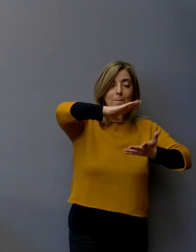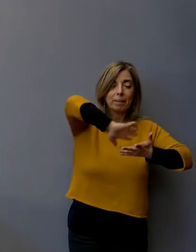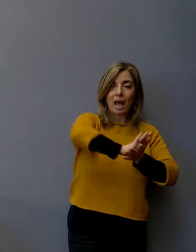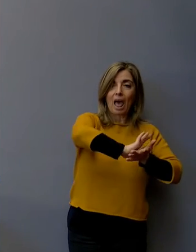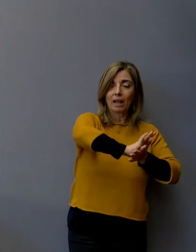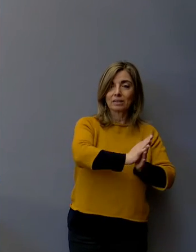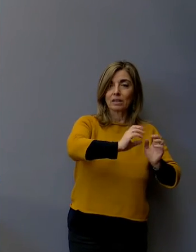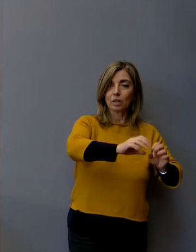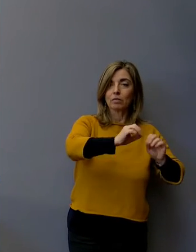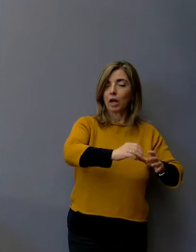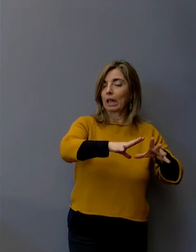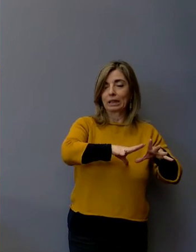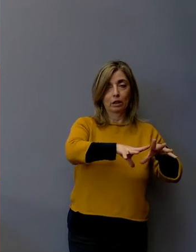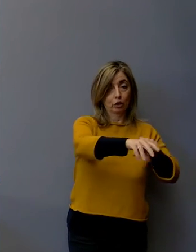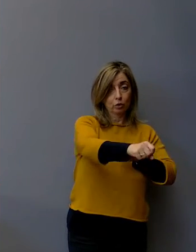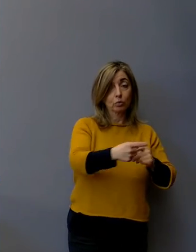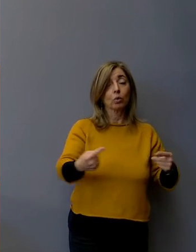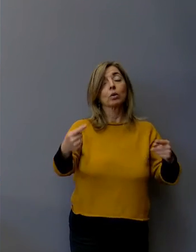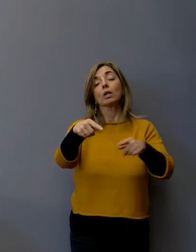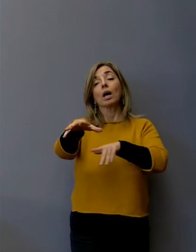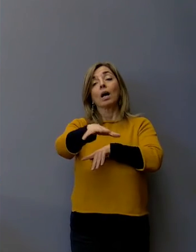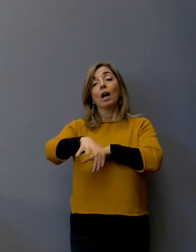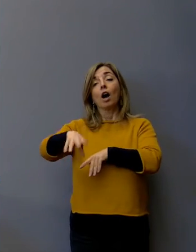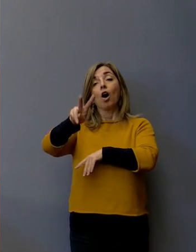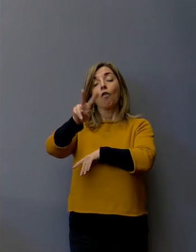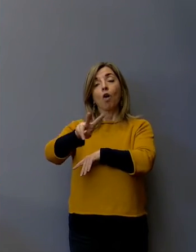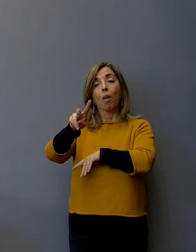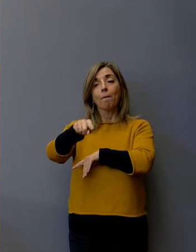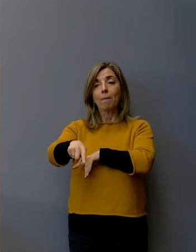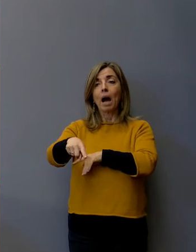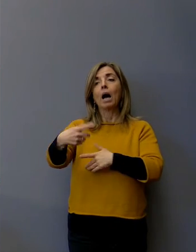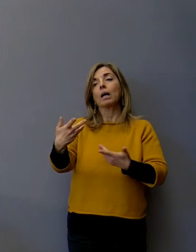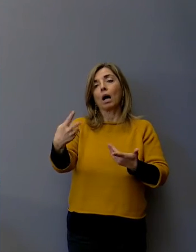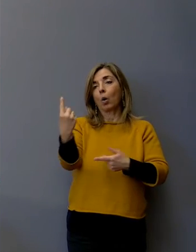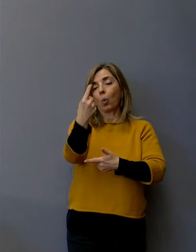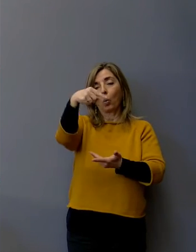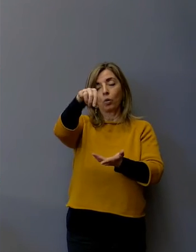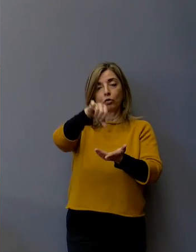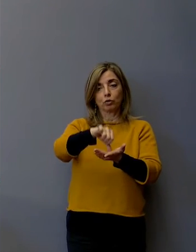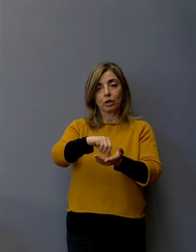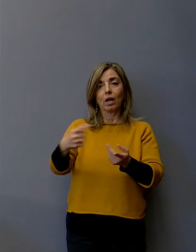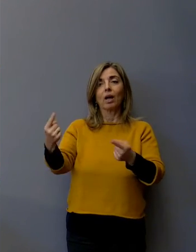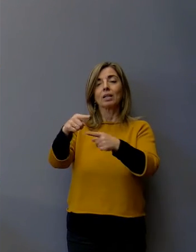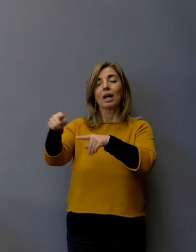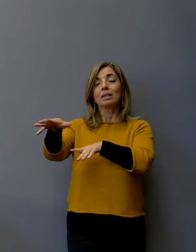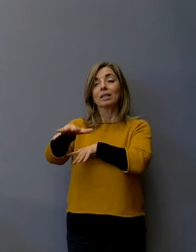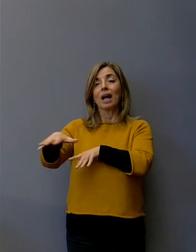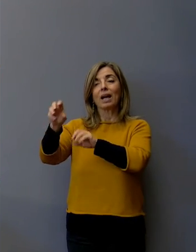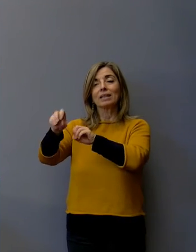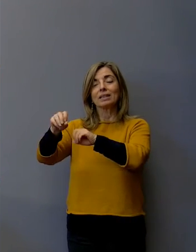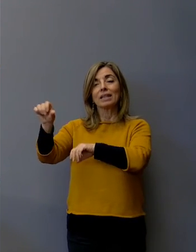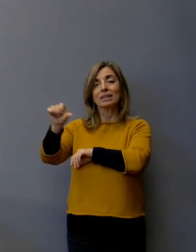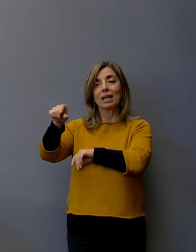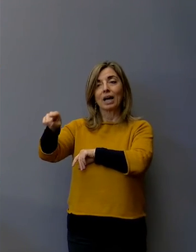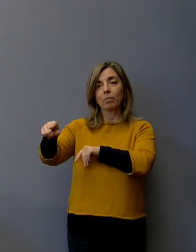l'impianto di volpara nonostante le promesse resta ancora centrale il tmb di scarpino viaggia con diversi mesi di ritardo anzi